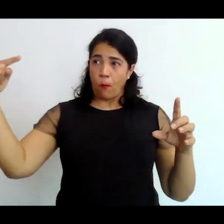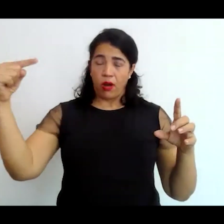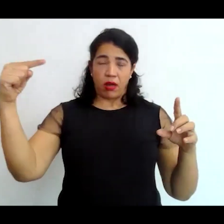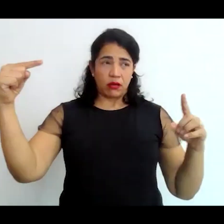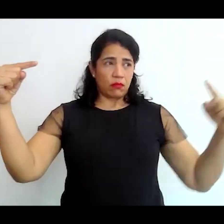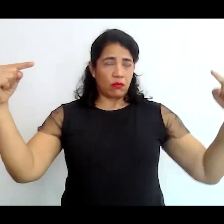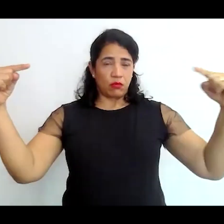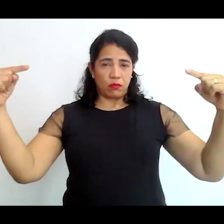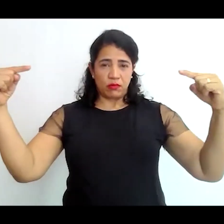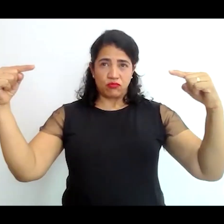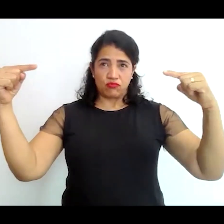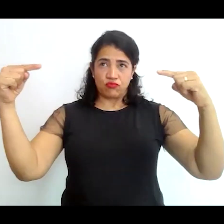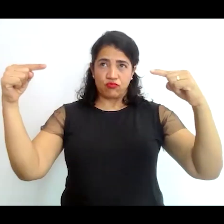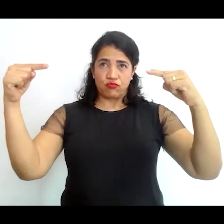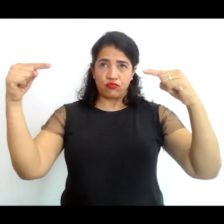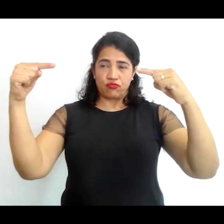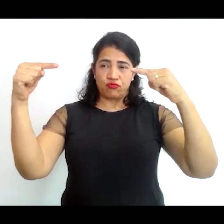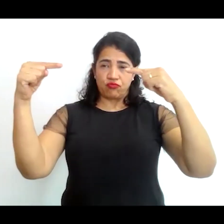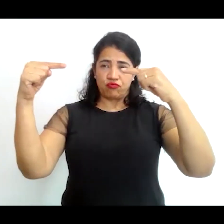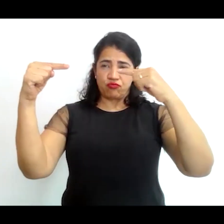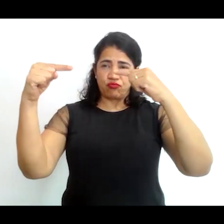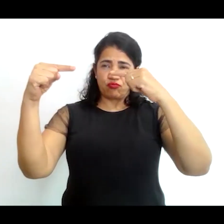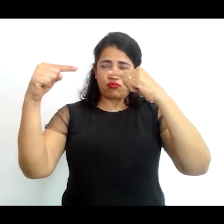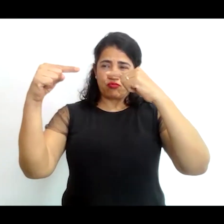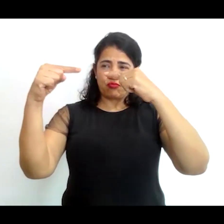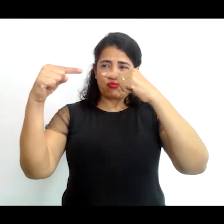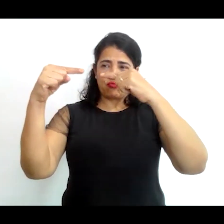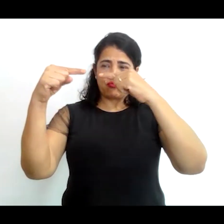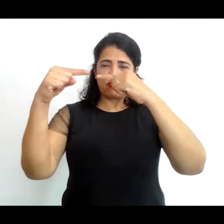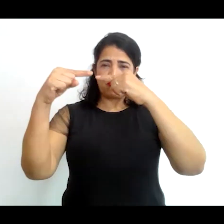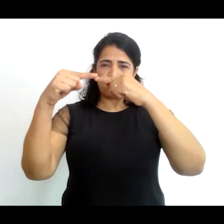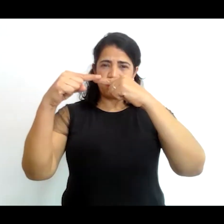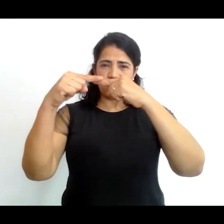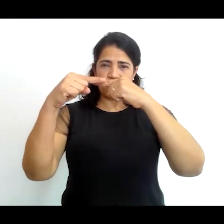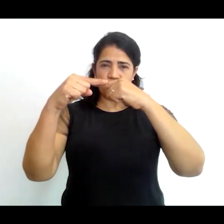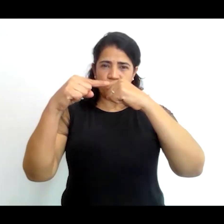a interseção desses dois planos é uma reta.